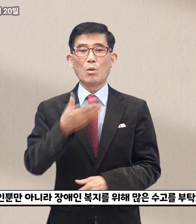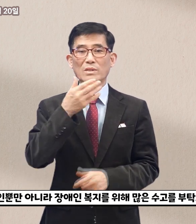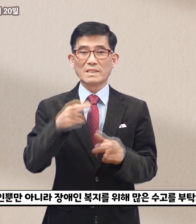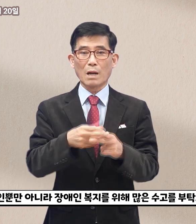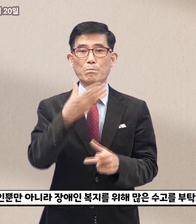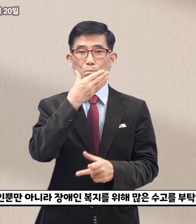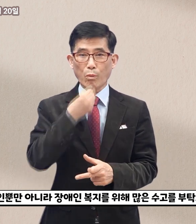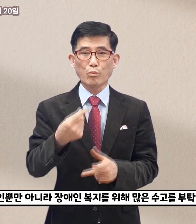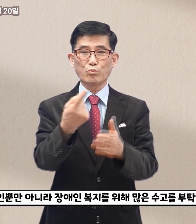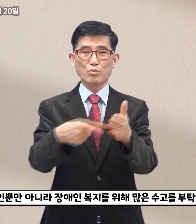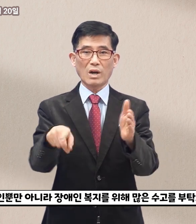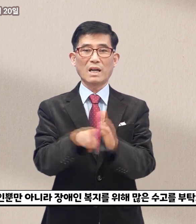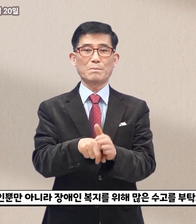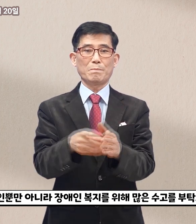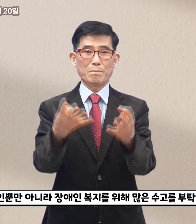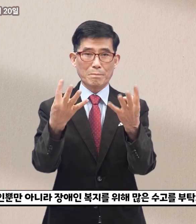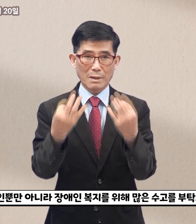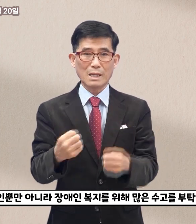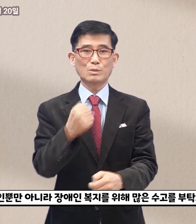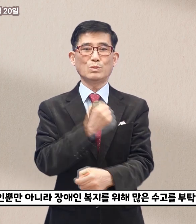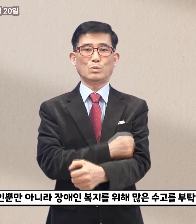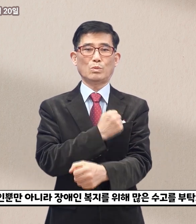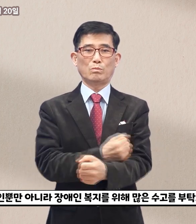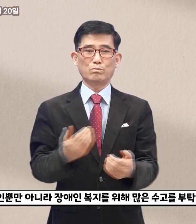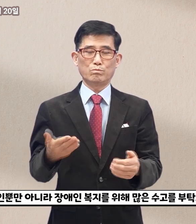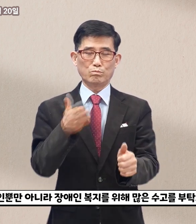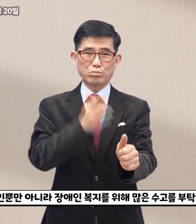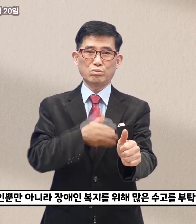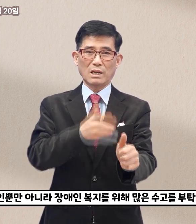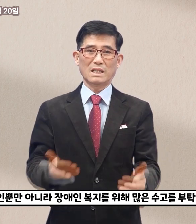장애인 복지를 위해 많은 수고를 부탁드리겠습니다.